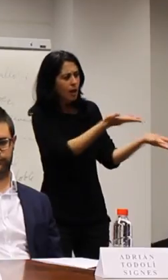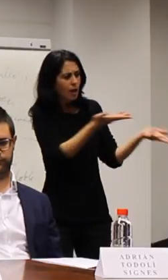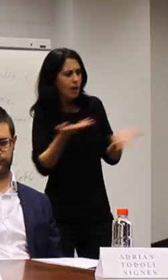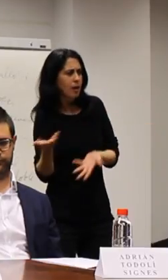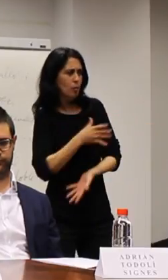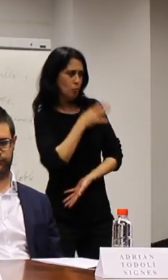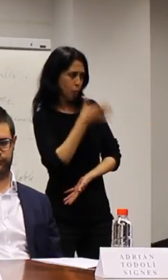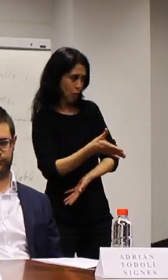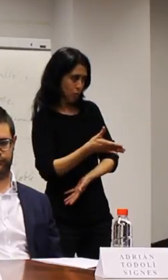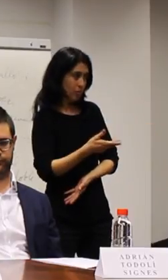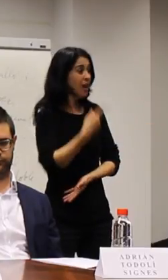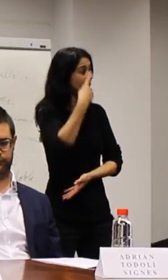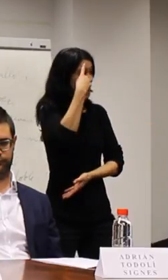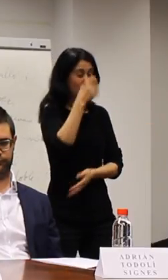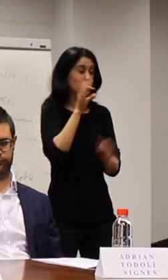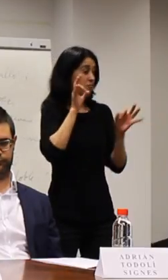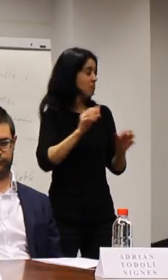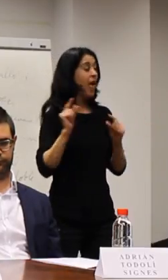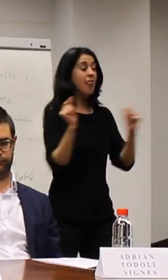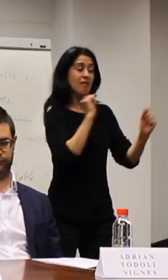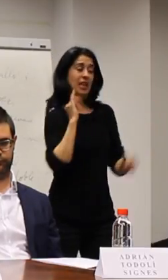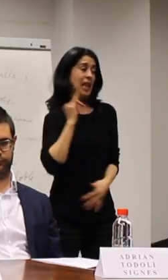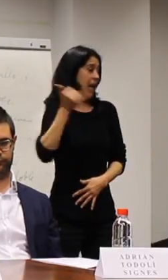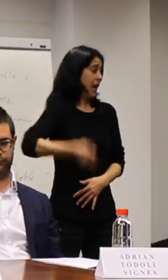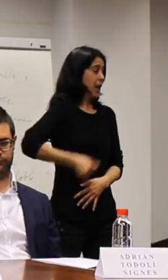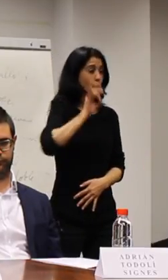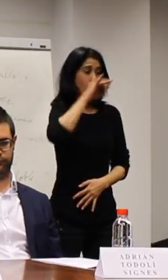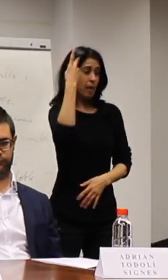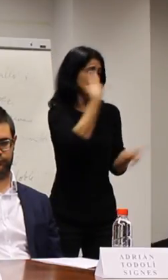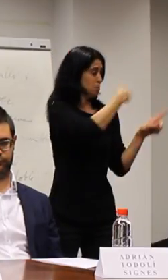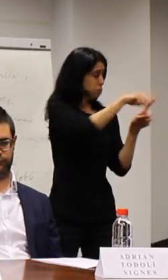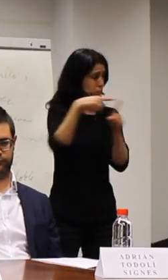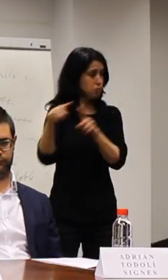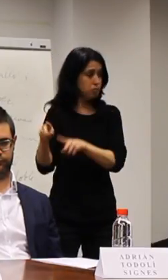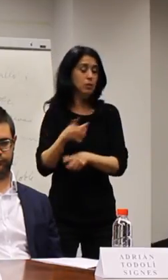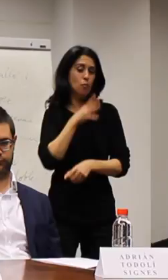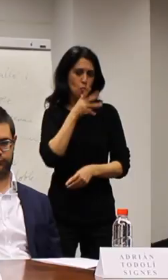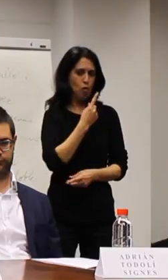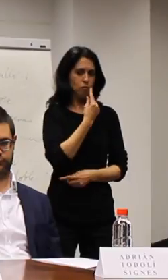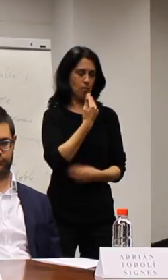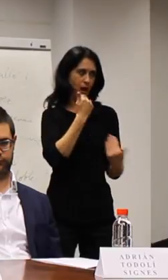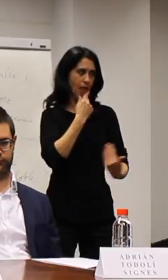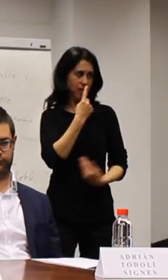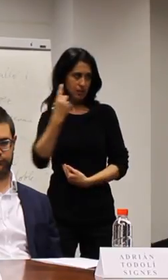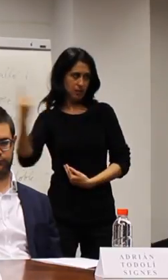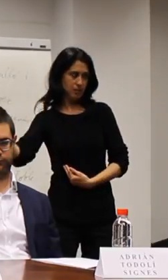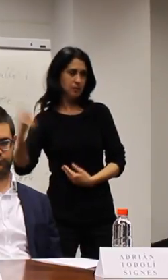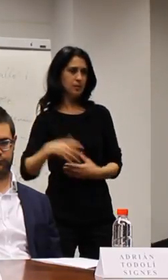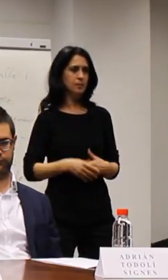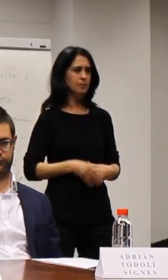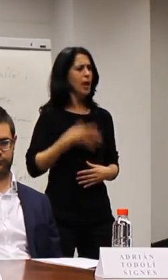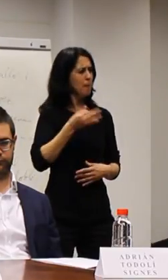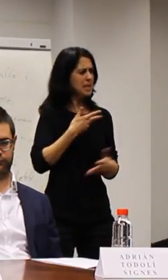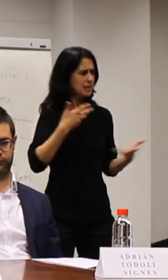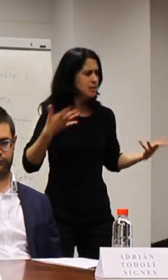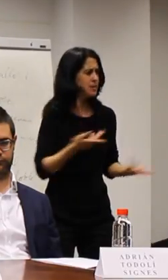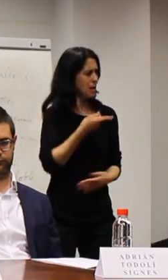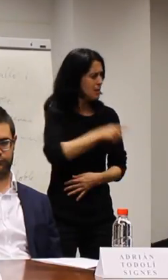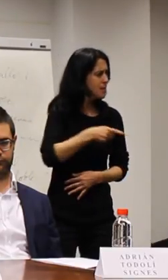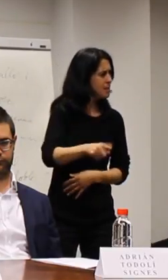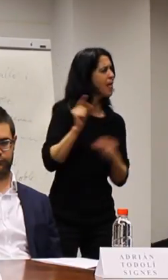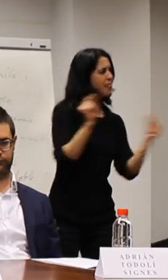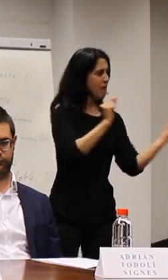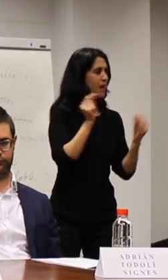que yo creo que van a asegurar ese debate rico de ideas que siempre y va a provocar el debate, que es lo que